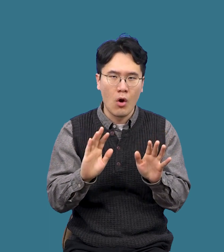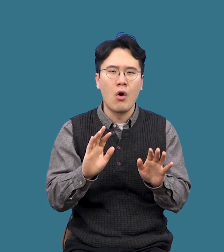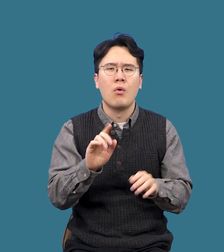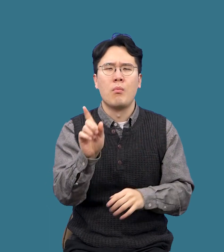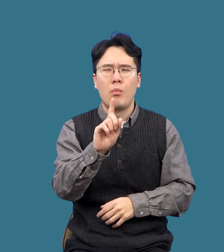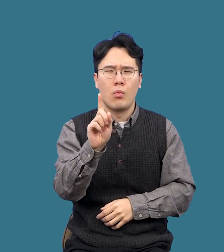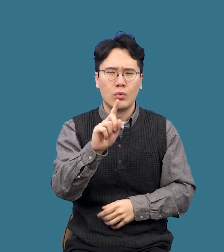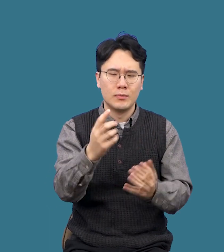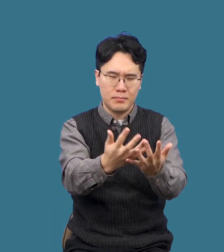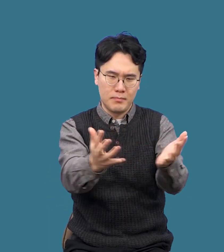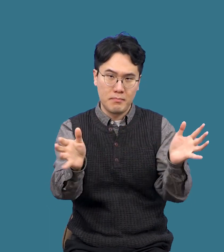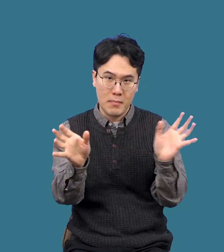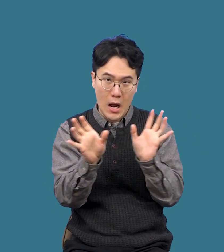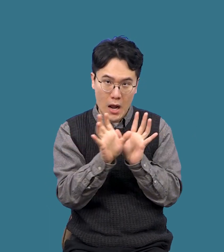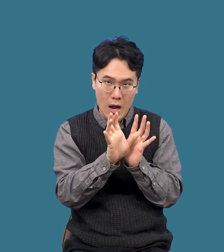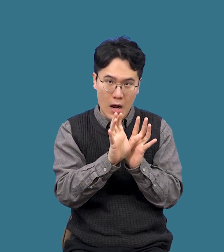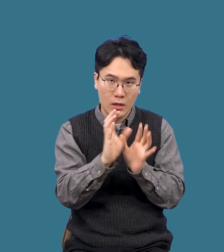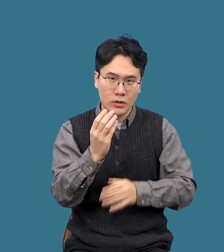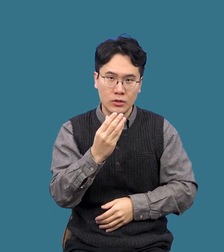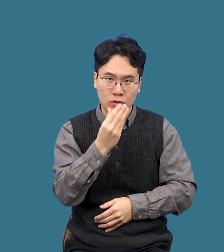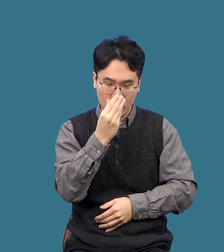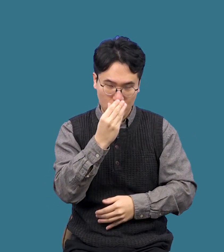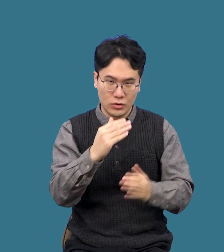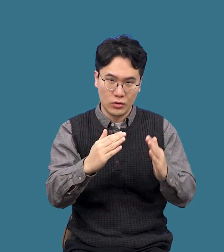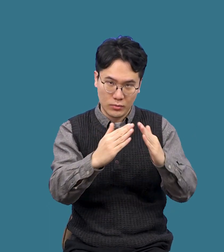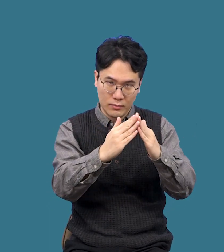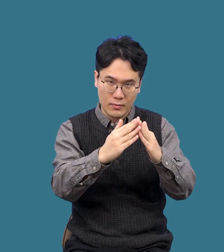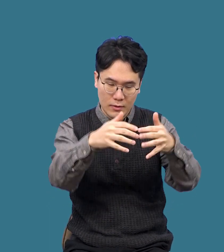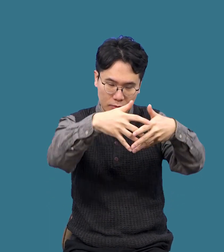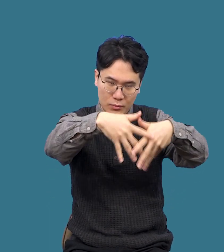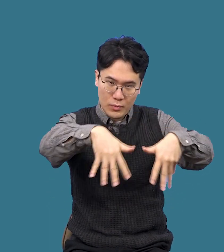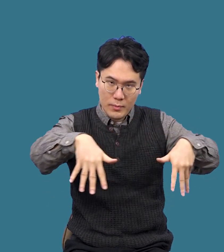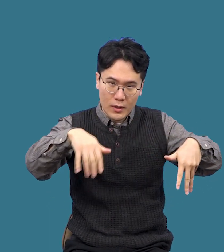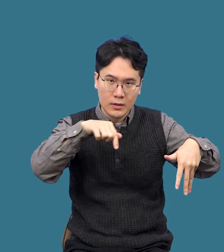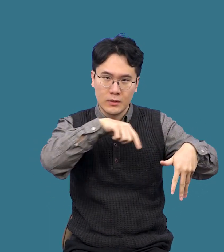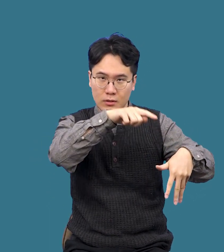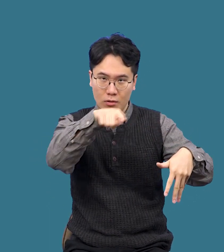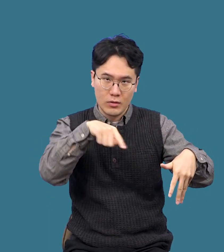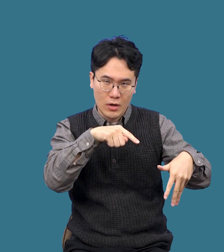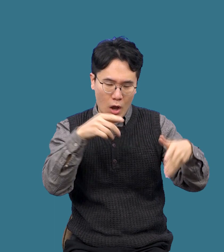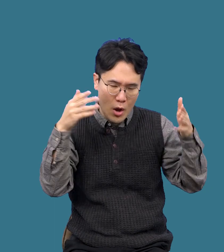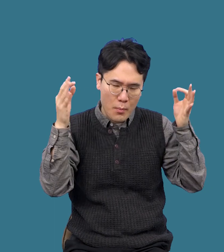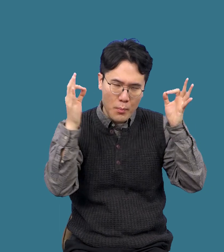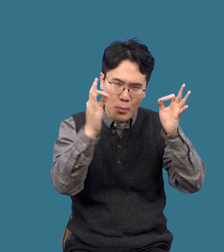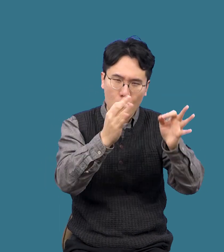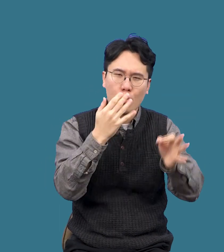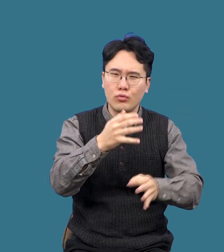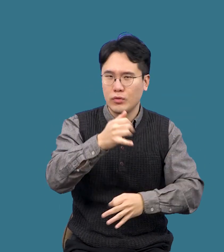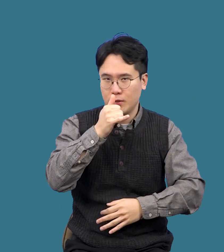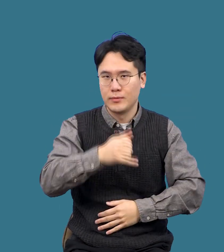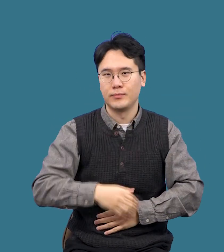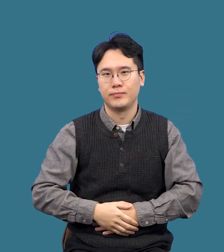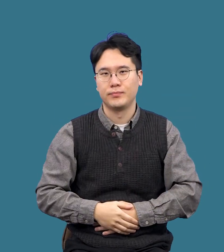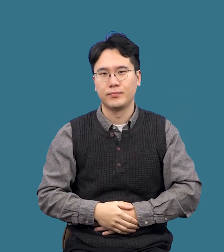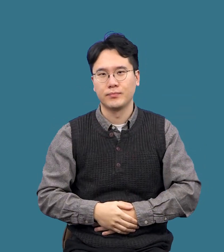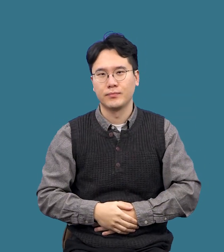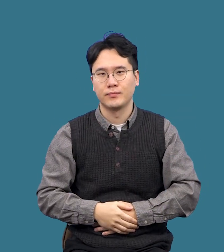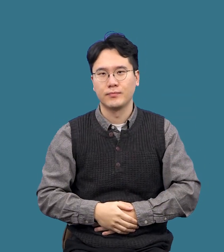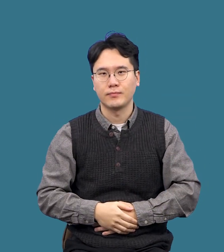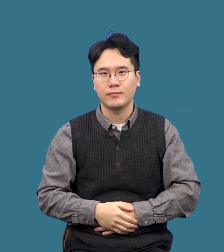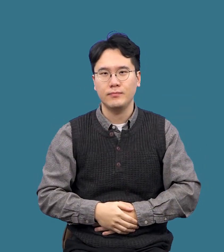잘 볼 수 있는 그런 구조입니다. 이것이 무슨 의미를 지니는 것일까요? 회막이라는